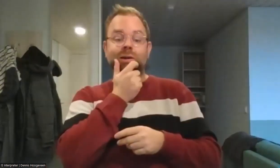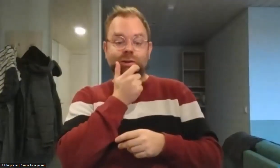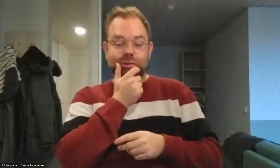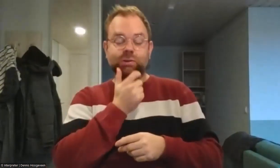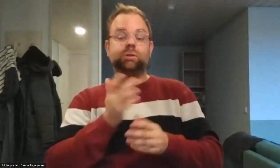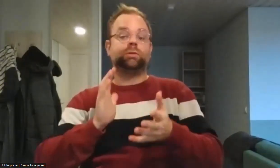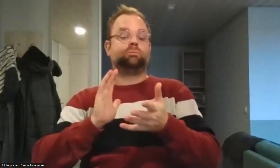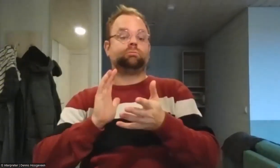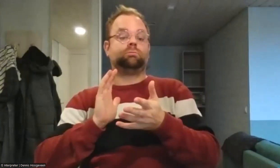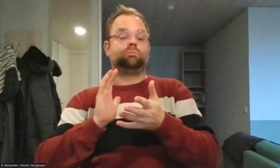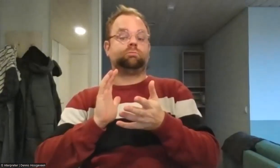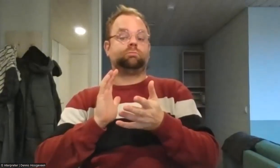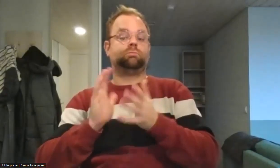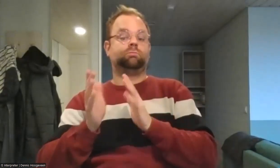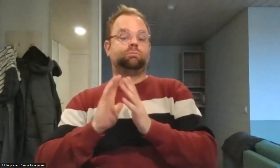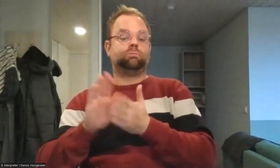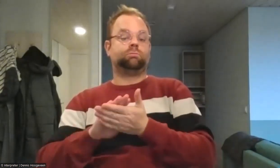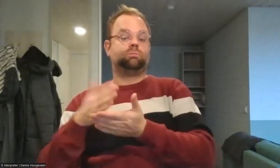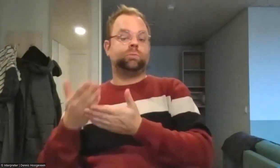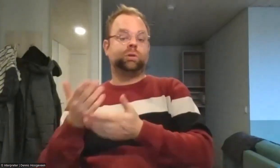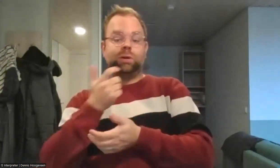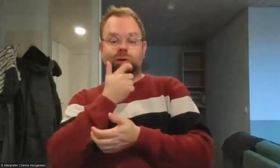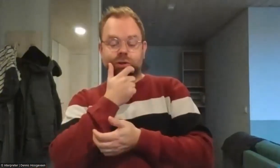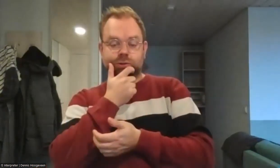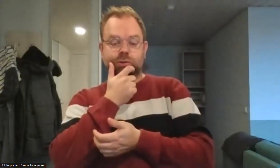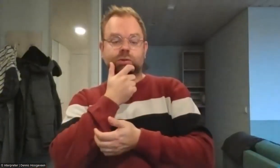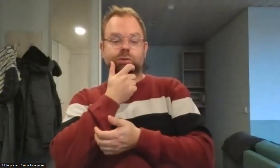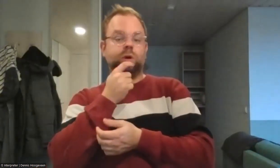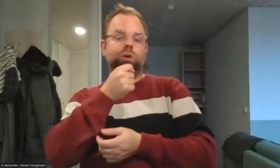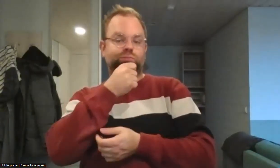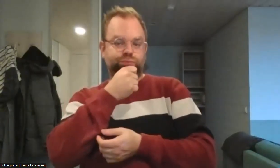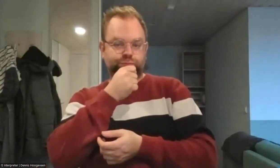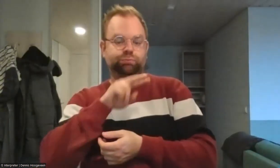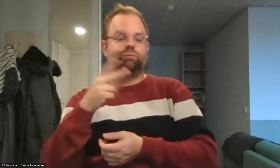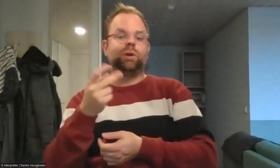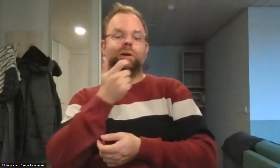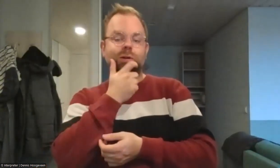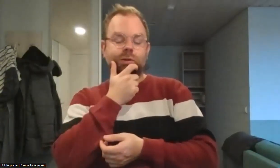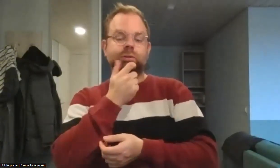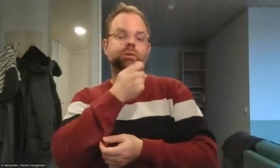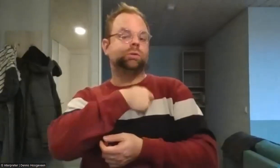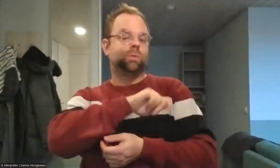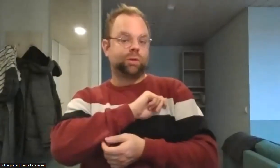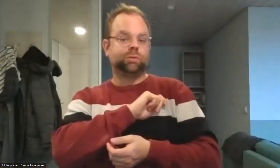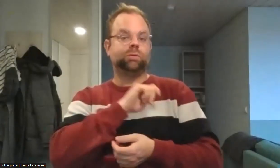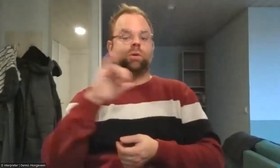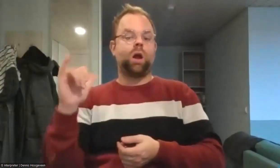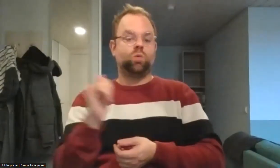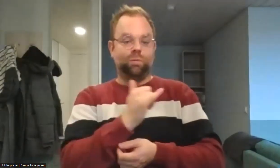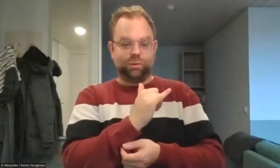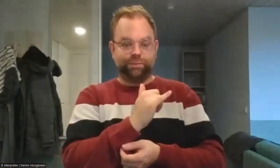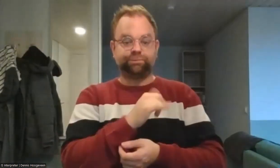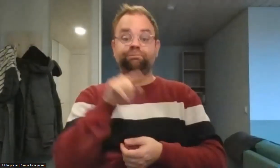anglais et arabe et espagnol. Un bouton CC en bas va vous permettre